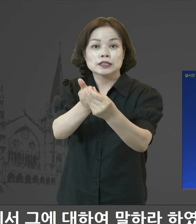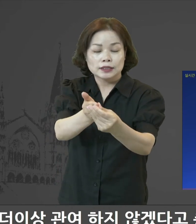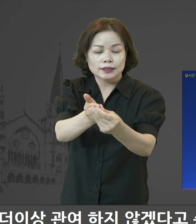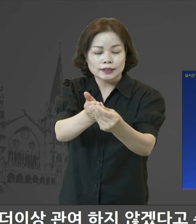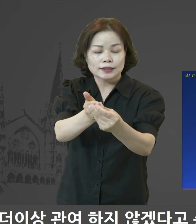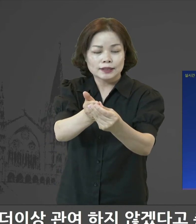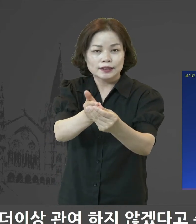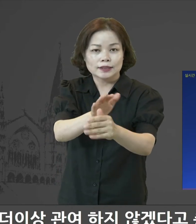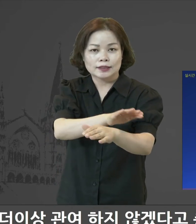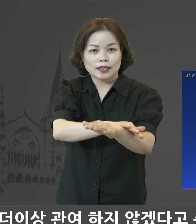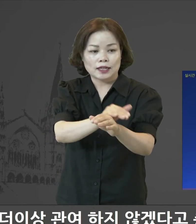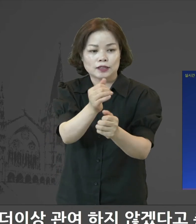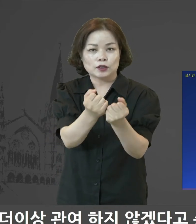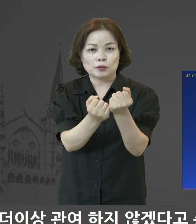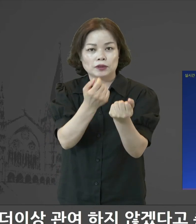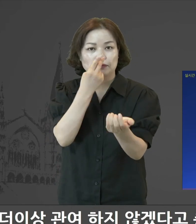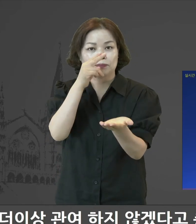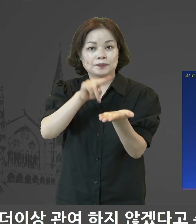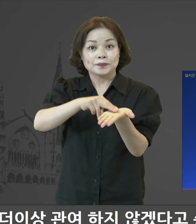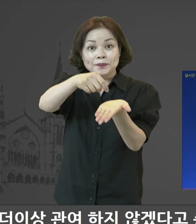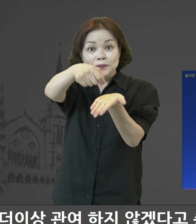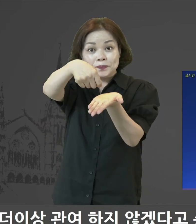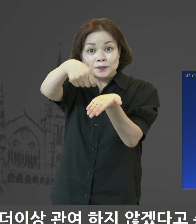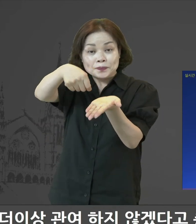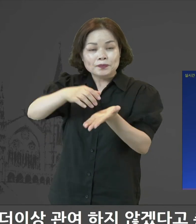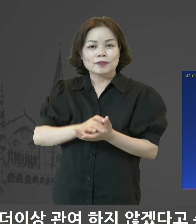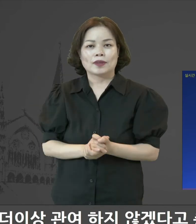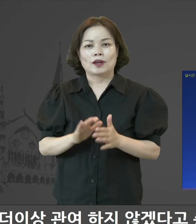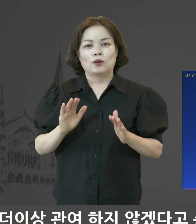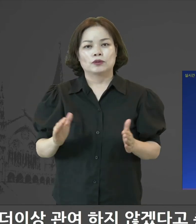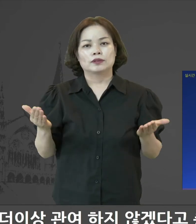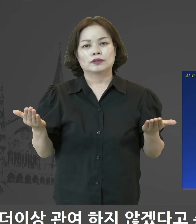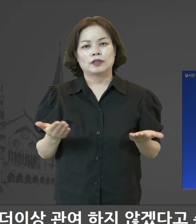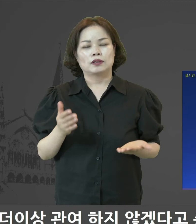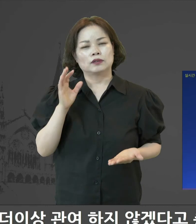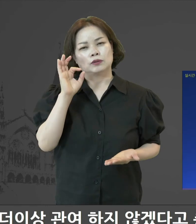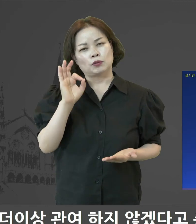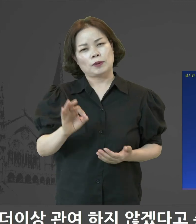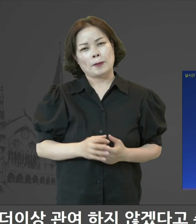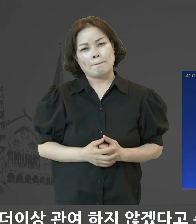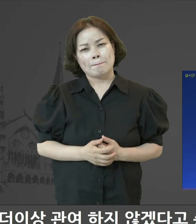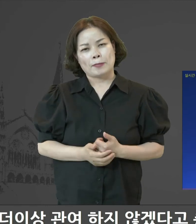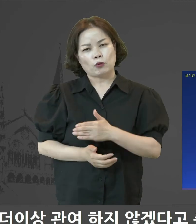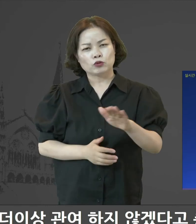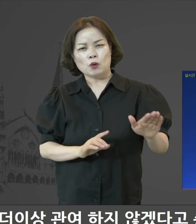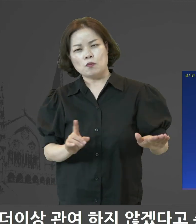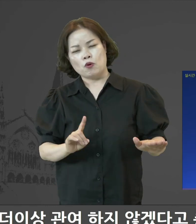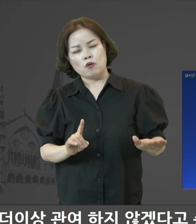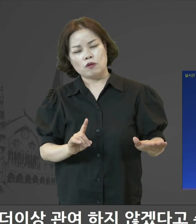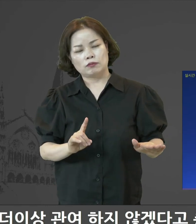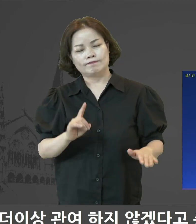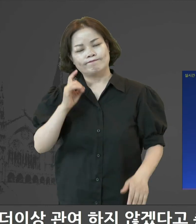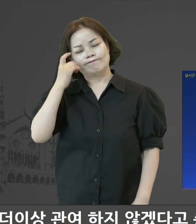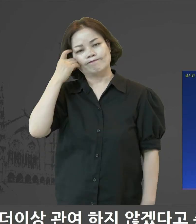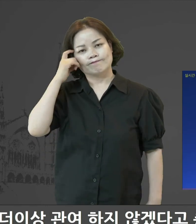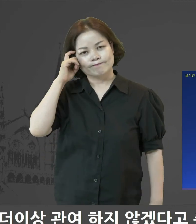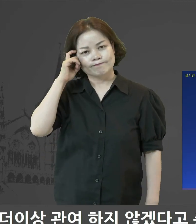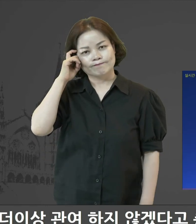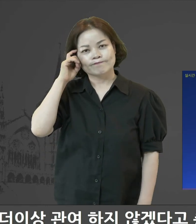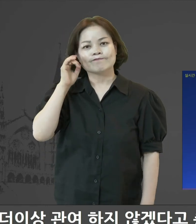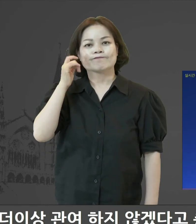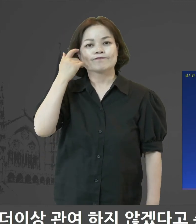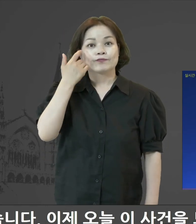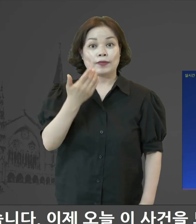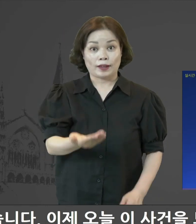잘 설명한 것입니다. 저는 이제 오늘 이런 사건을 보시면서 우리가 뭘 붙들고 있어야